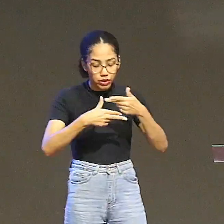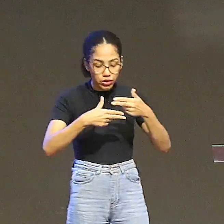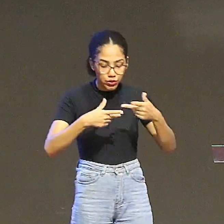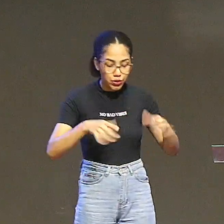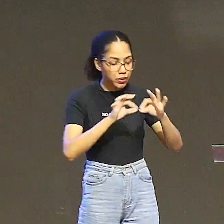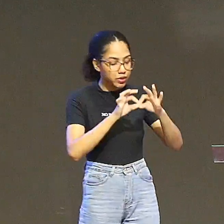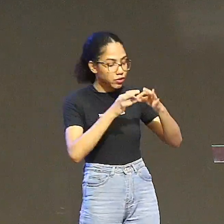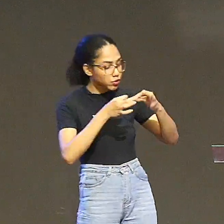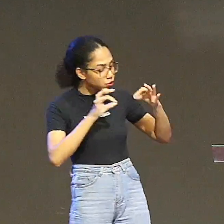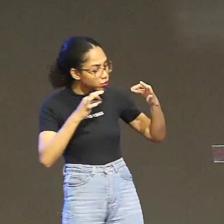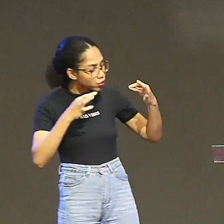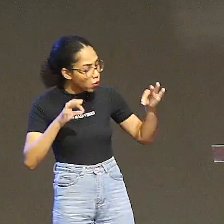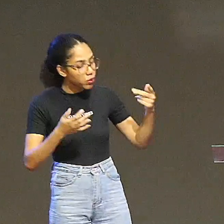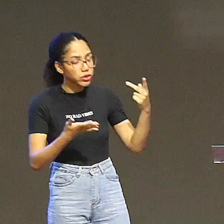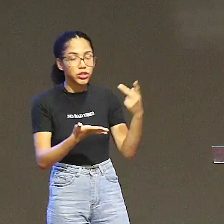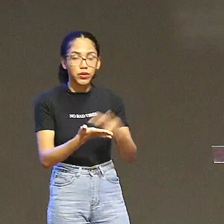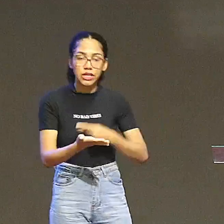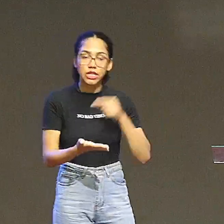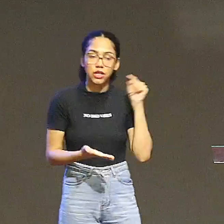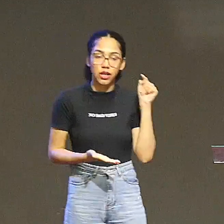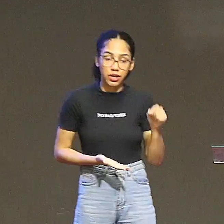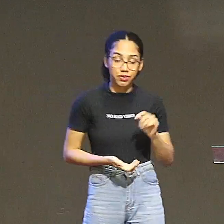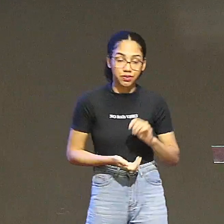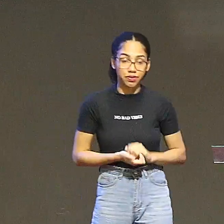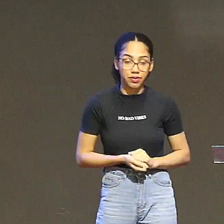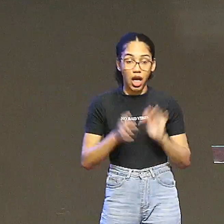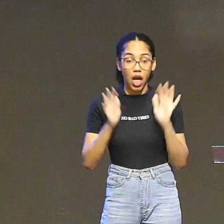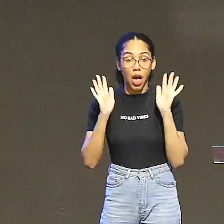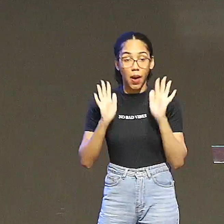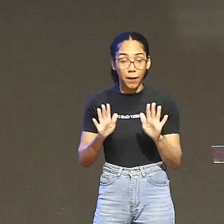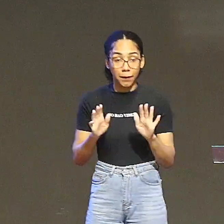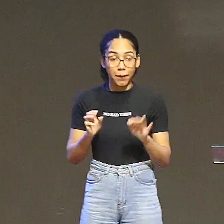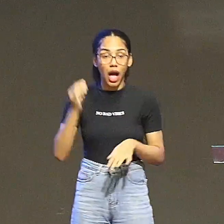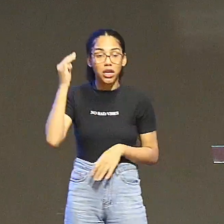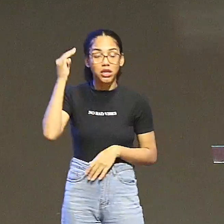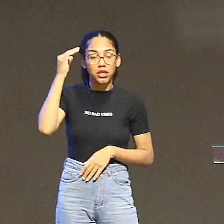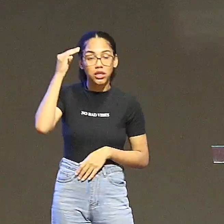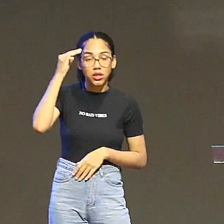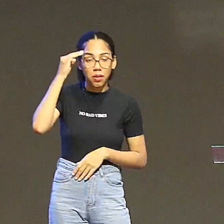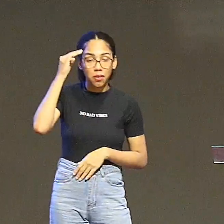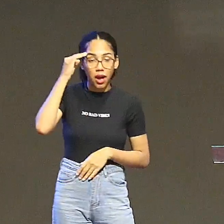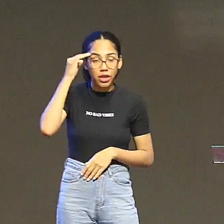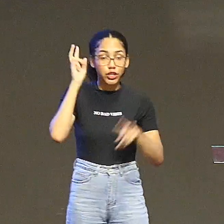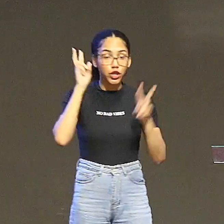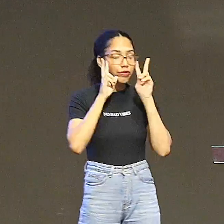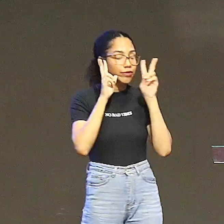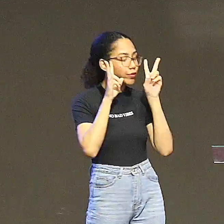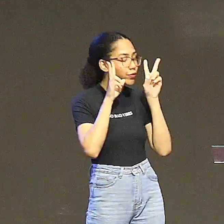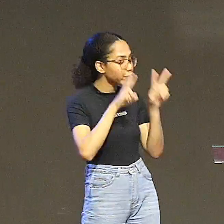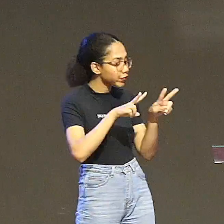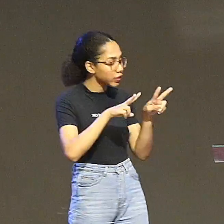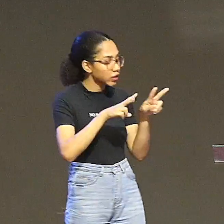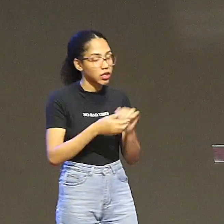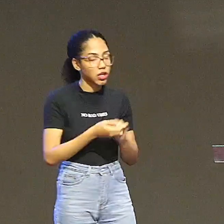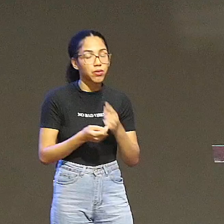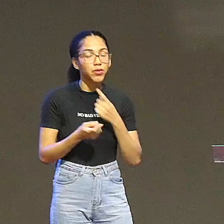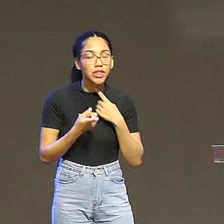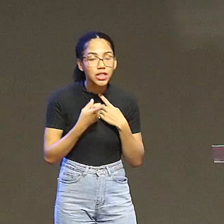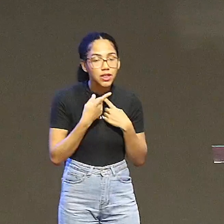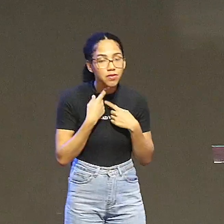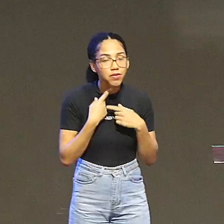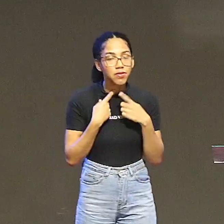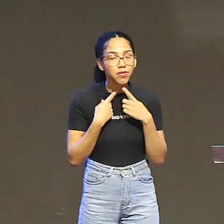estava acontecendo mas em Maria havia uma sede muito grande Maria estava mais